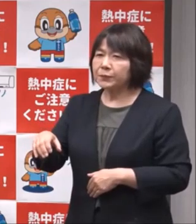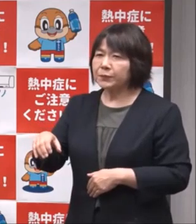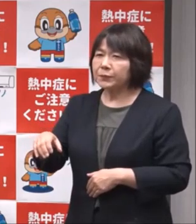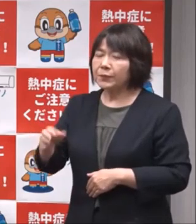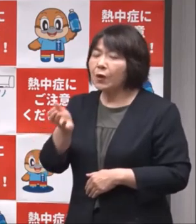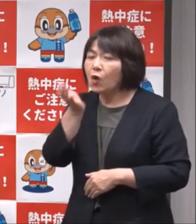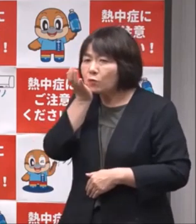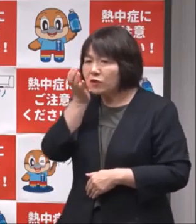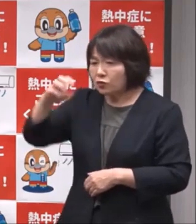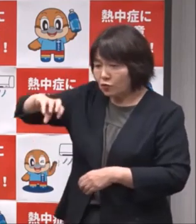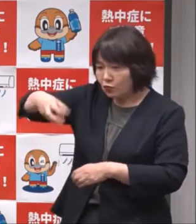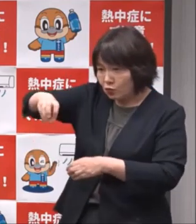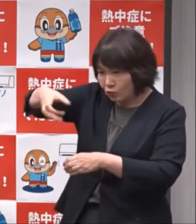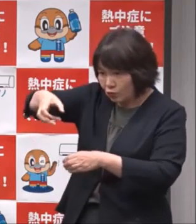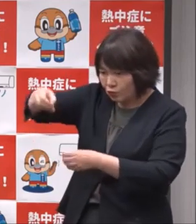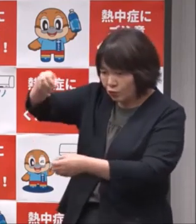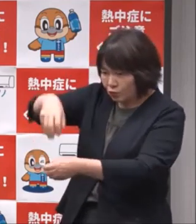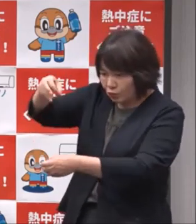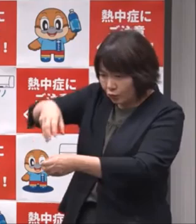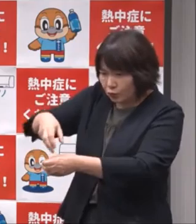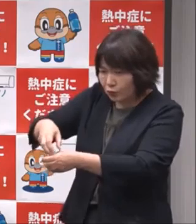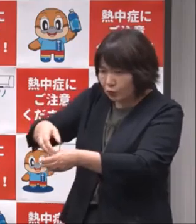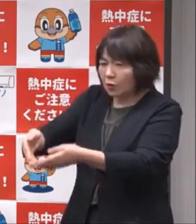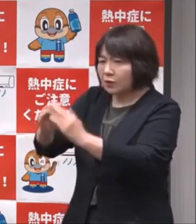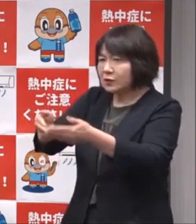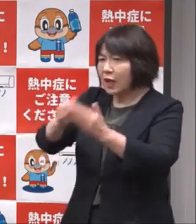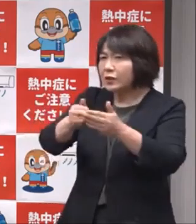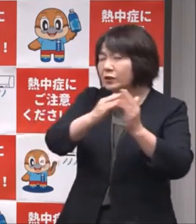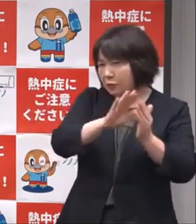給水スポット、そういったものを設置をすると、